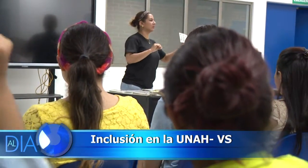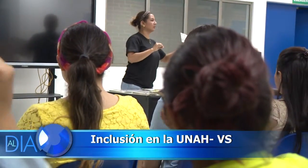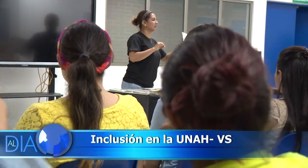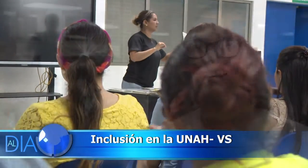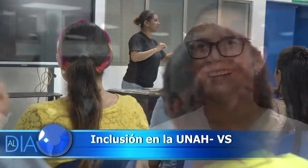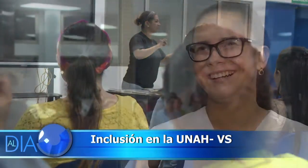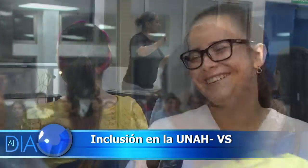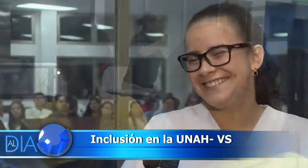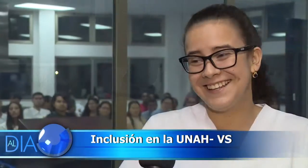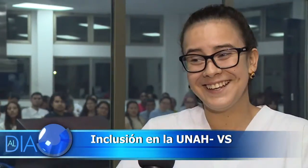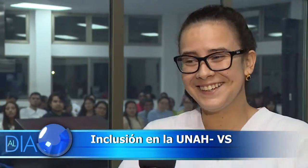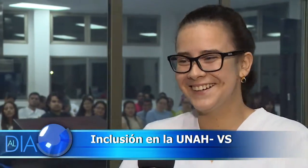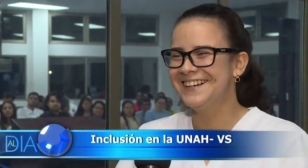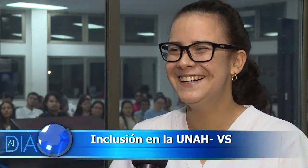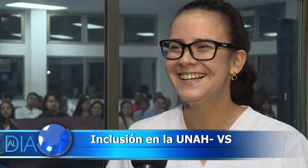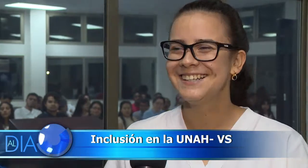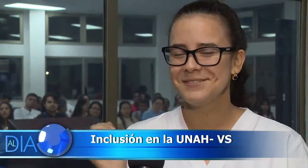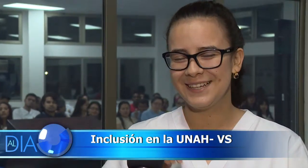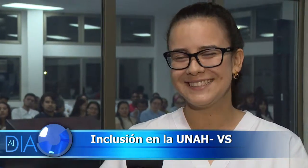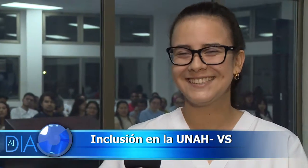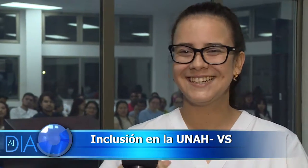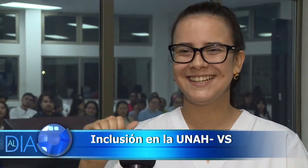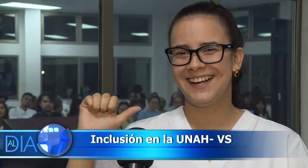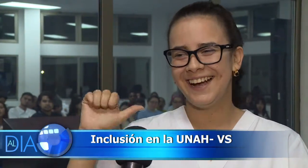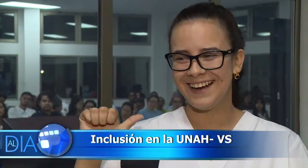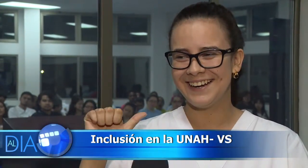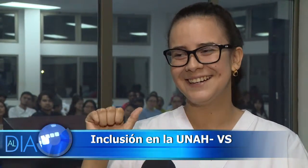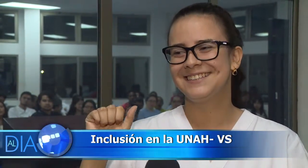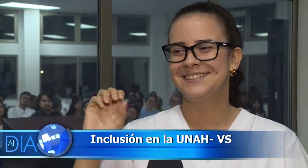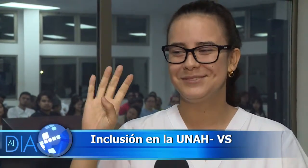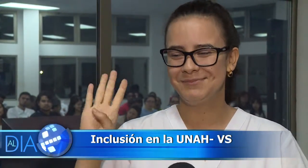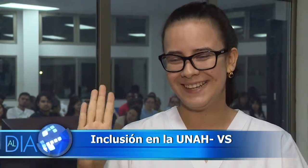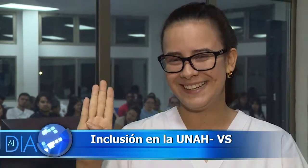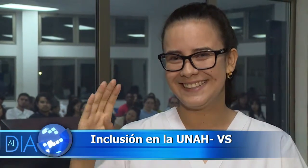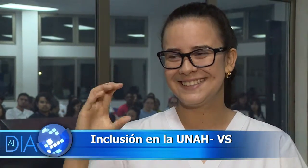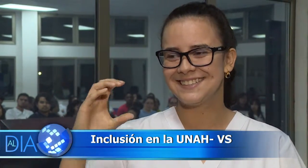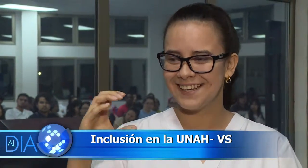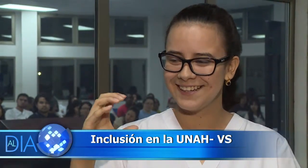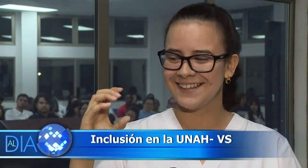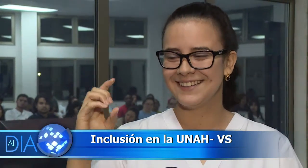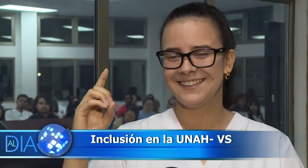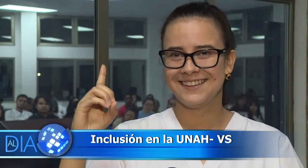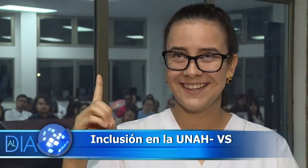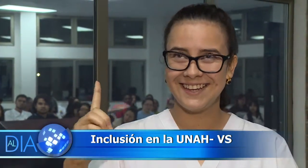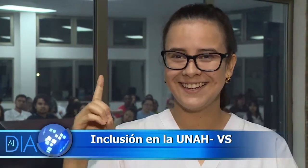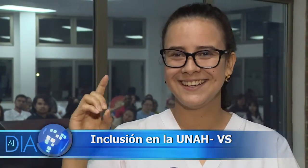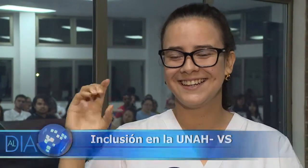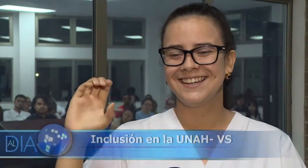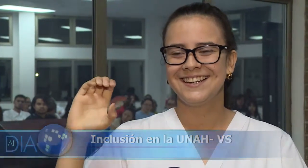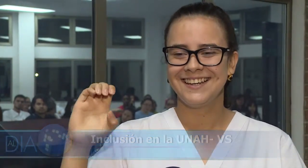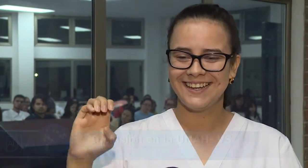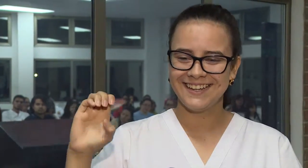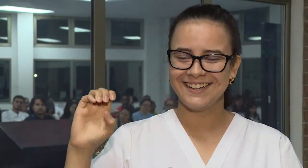El abecedario puede ser A, B, C, D, E,